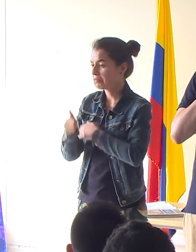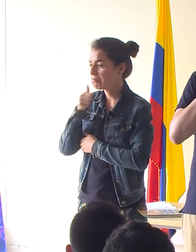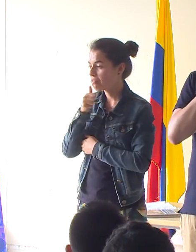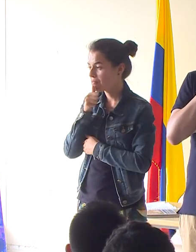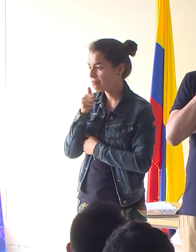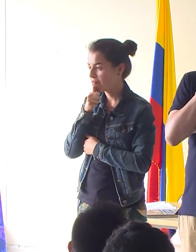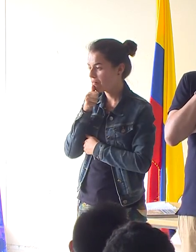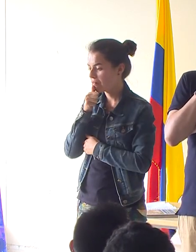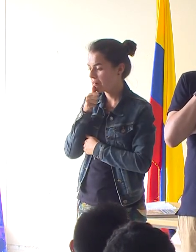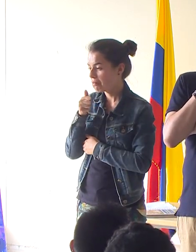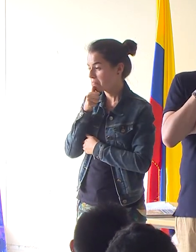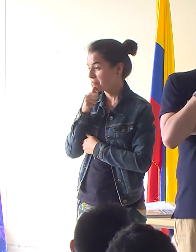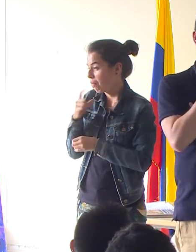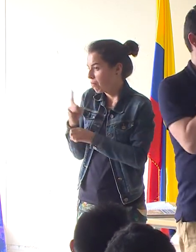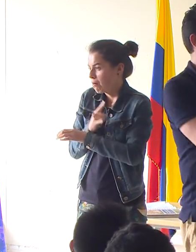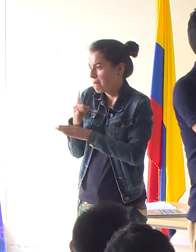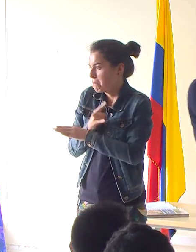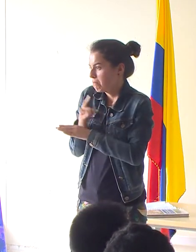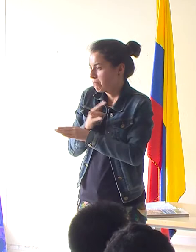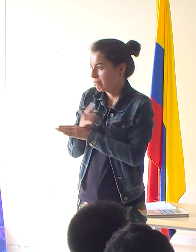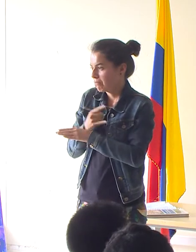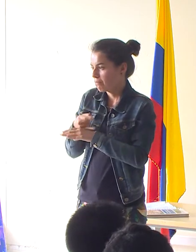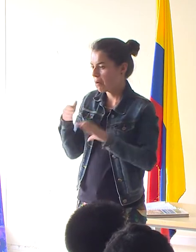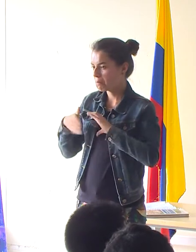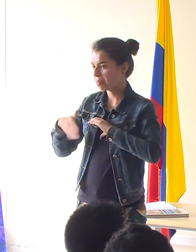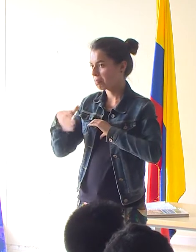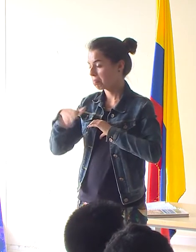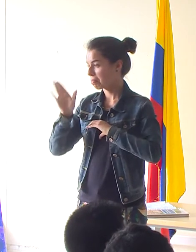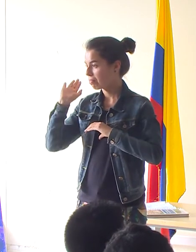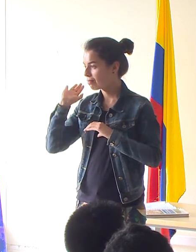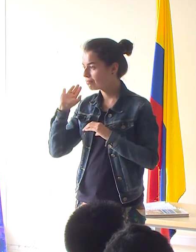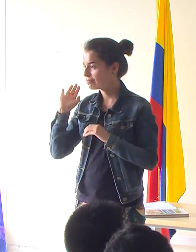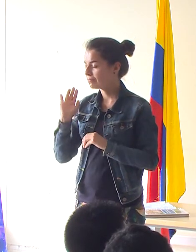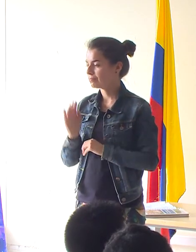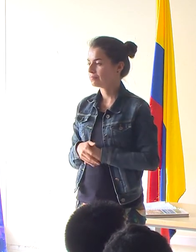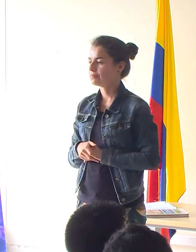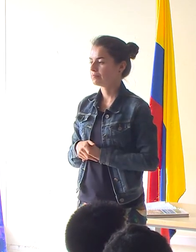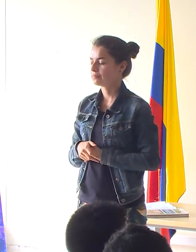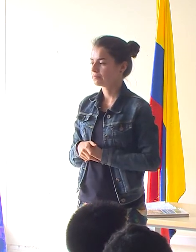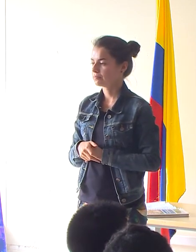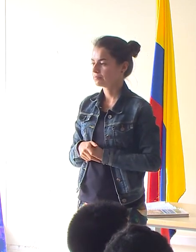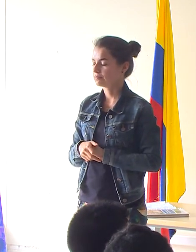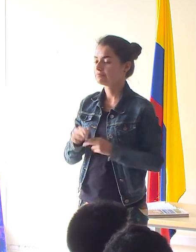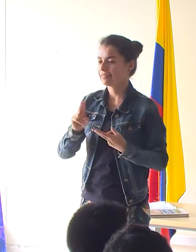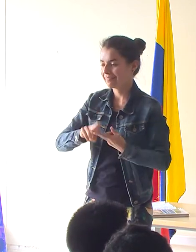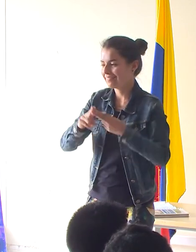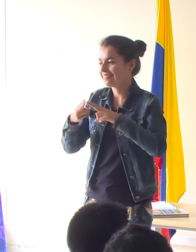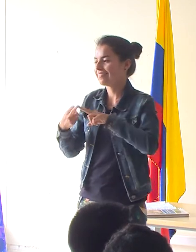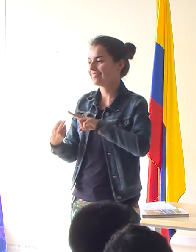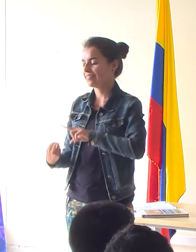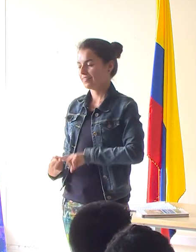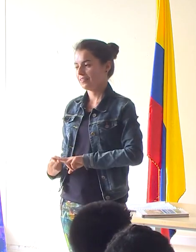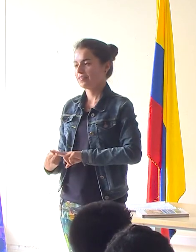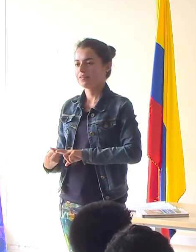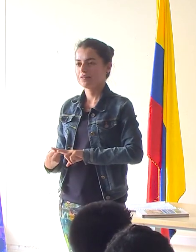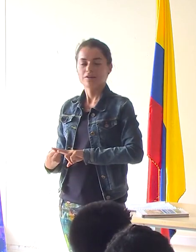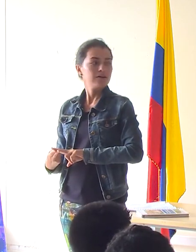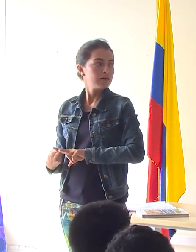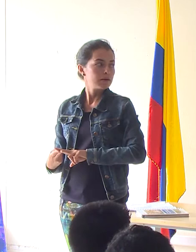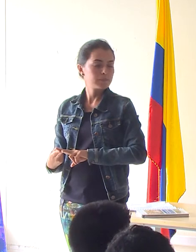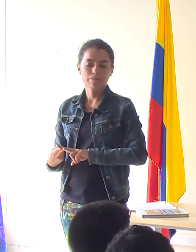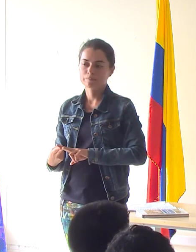y una contaminación pues muy indiferente de ese recurso y eso en relación con los